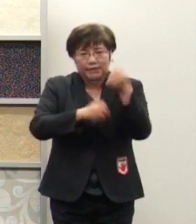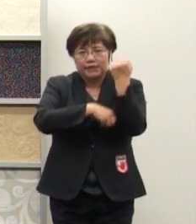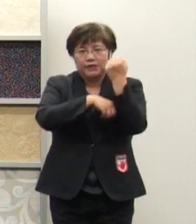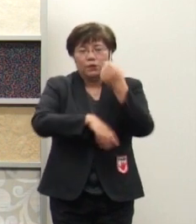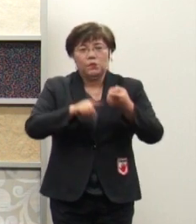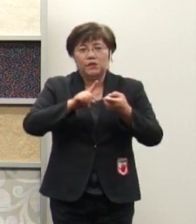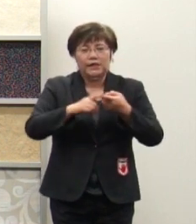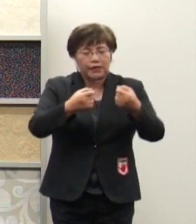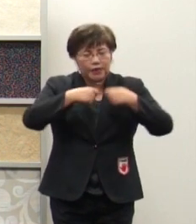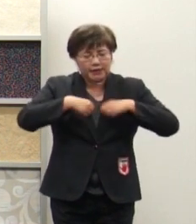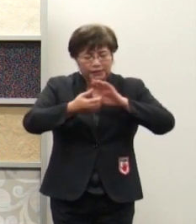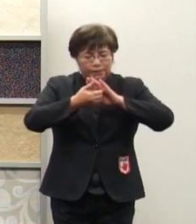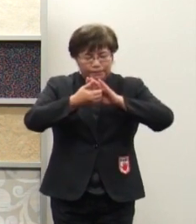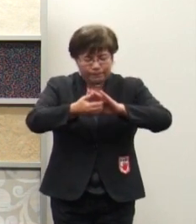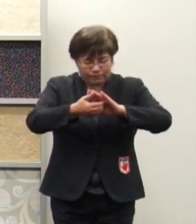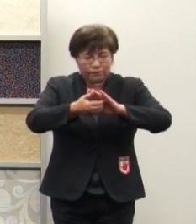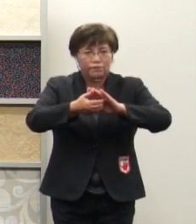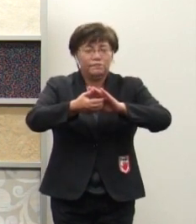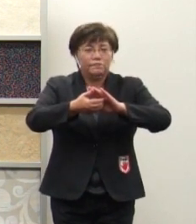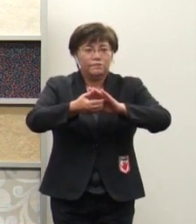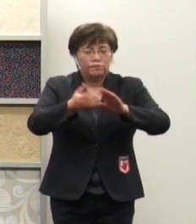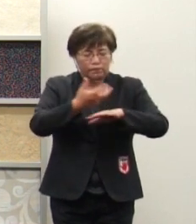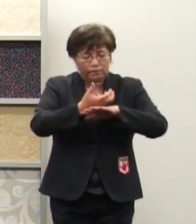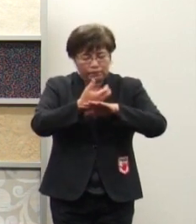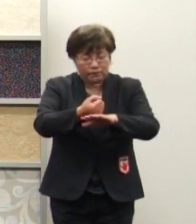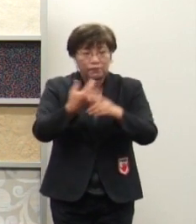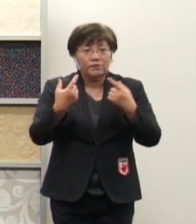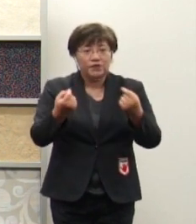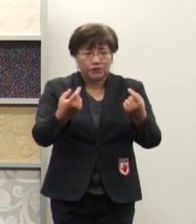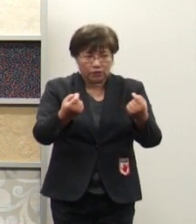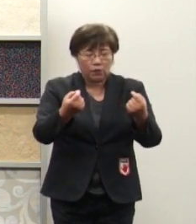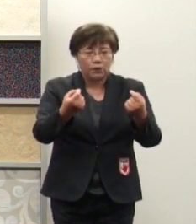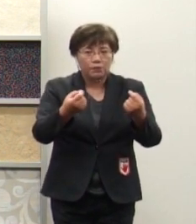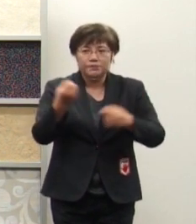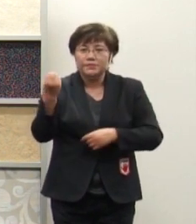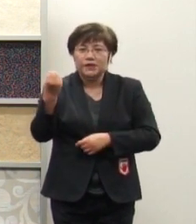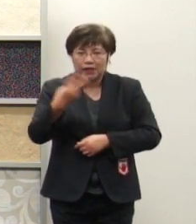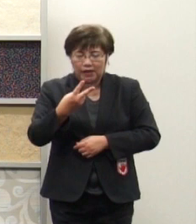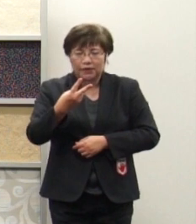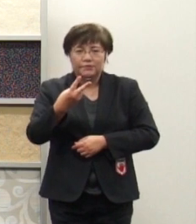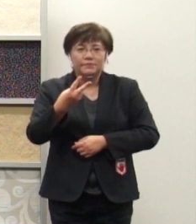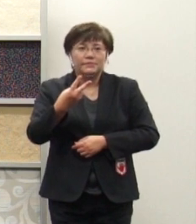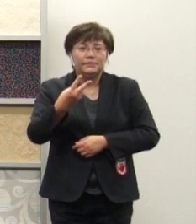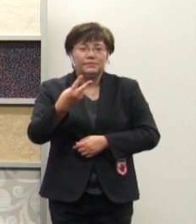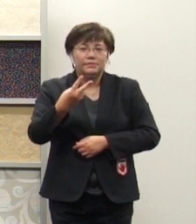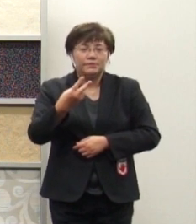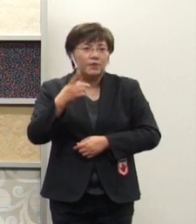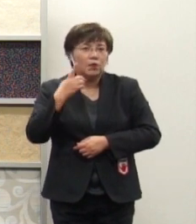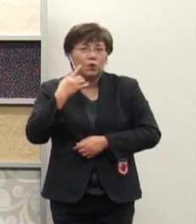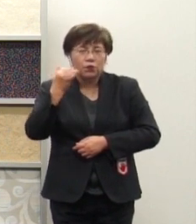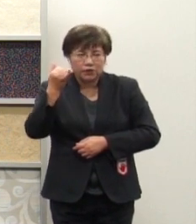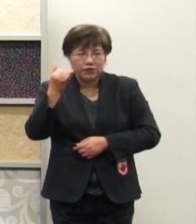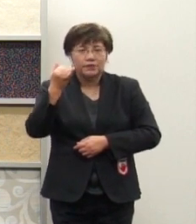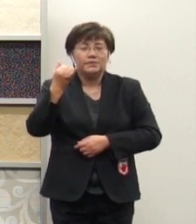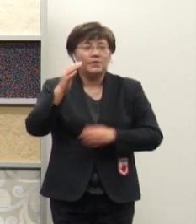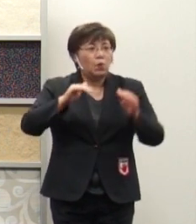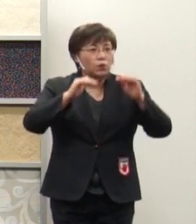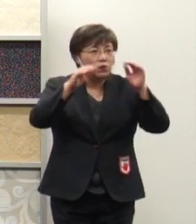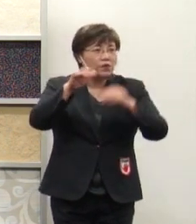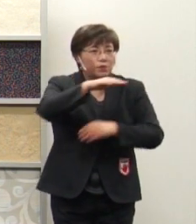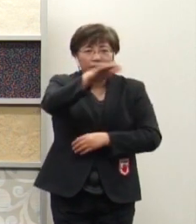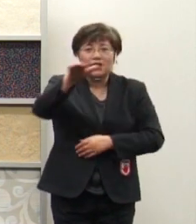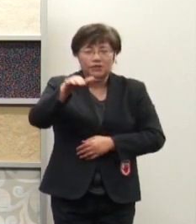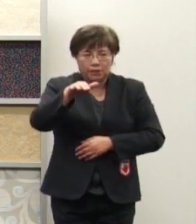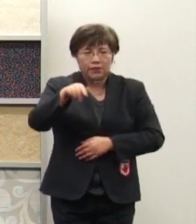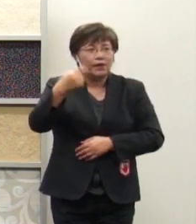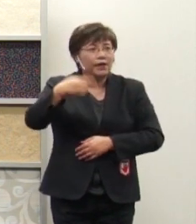な感染防止対策の徹底と合わせまして速やかなお父さんお母さん、周囲の大人の皆さん、